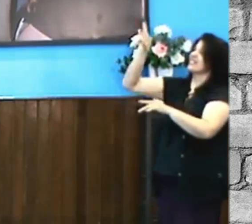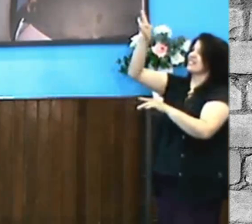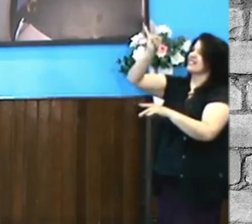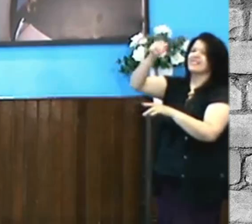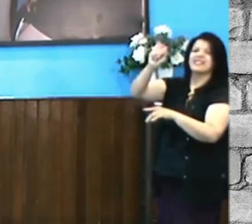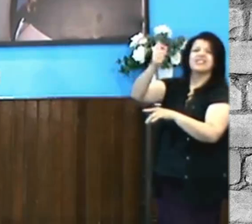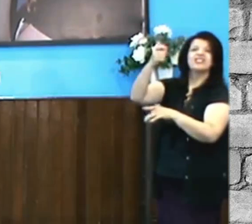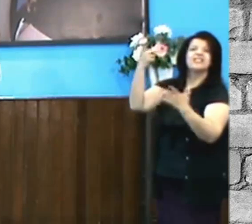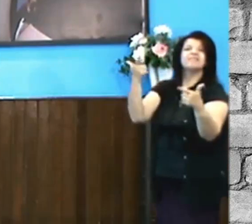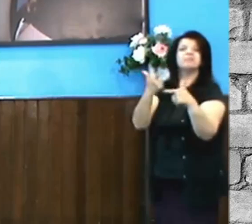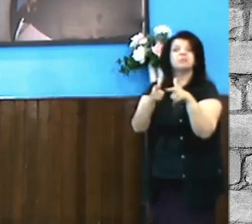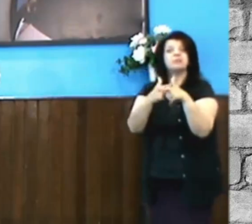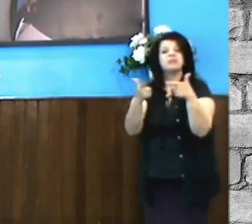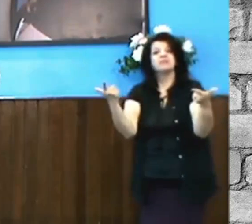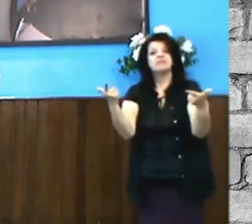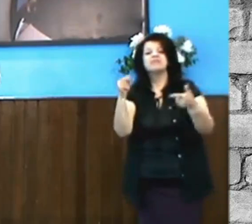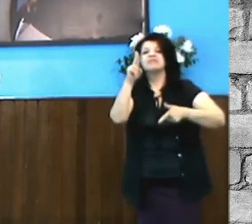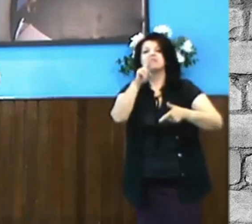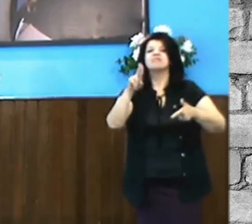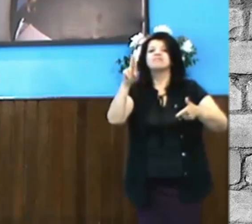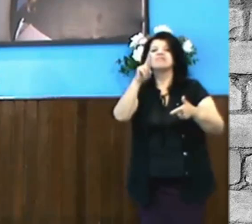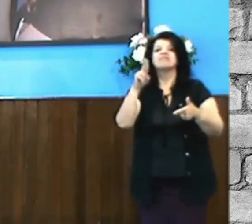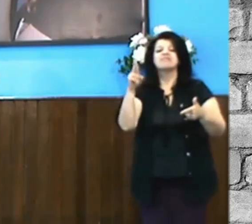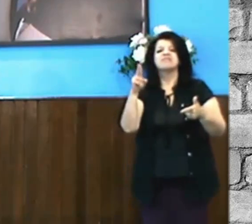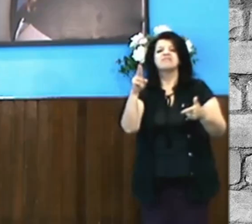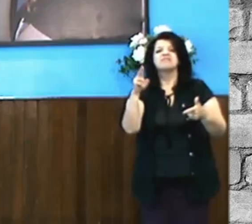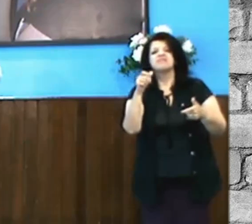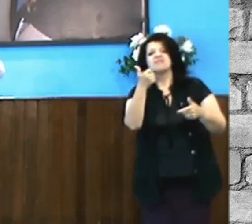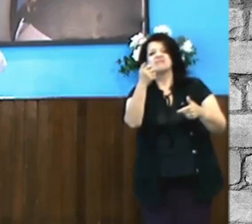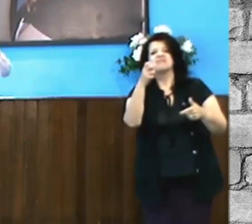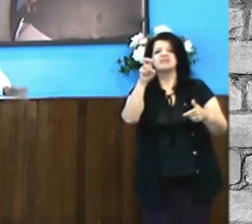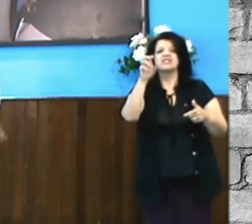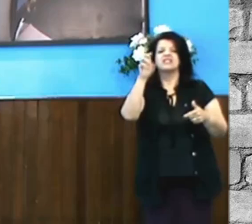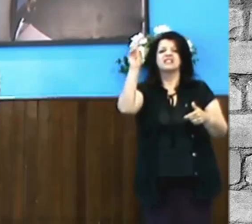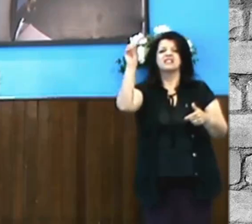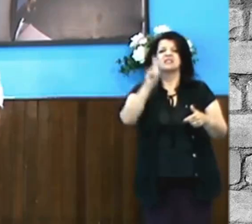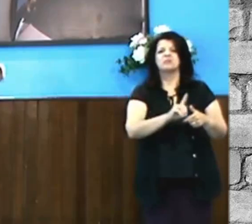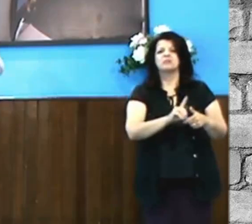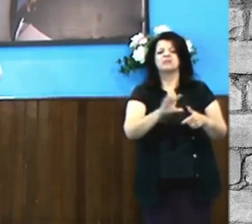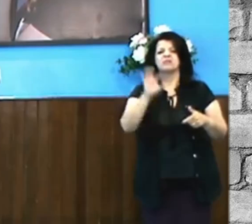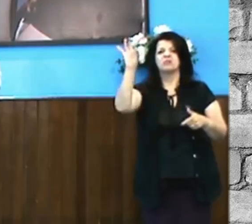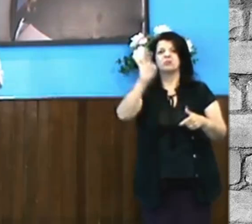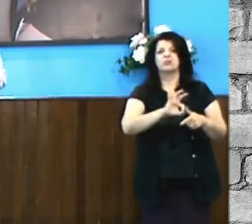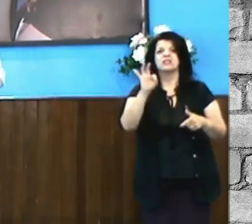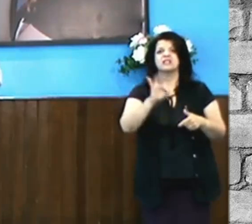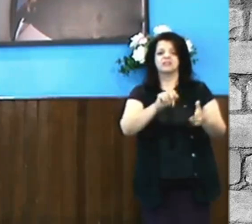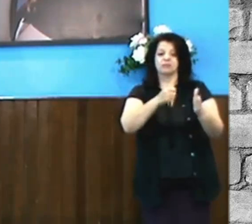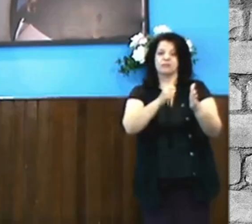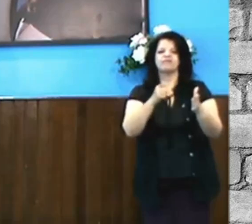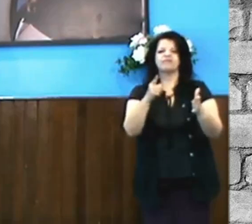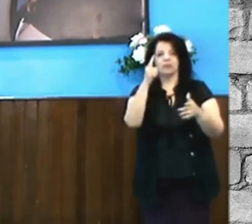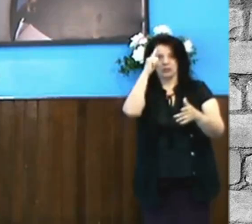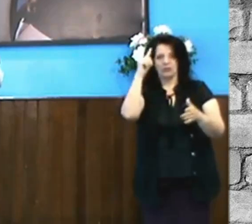O problema é que normalmente a gente usava, não sei, talvez 15% das chaves que estavam lá. Uma noite eu cheguei, minha esposa e